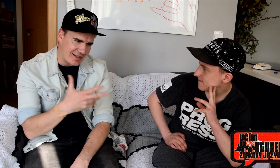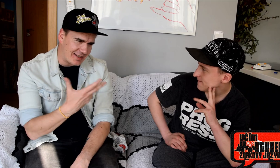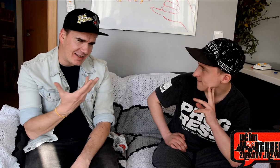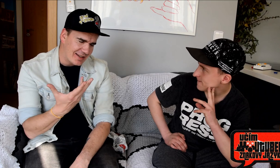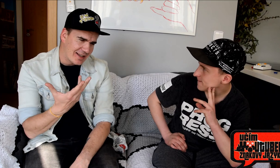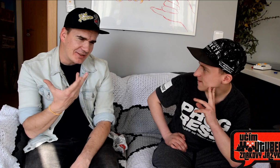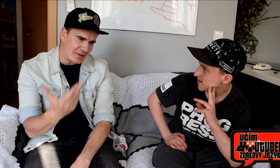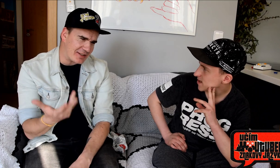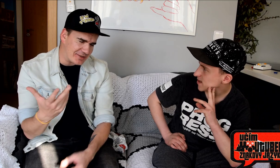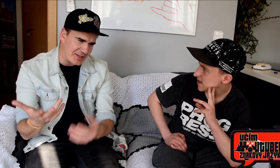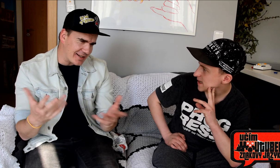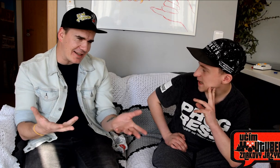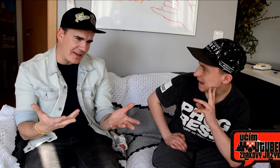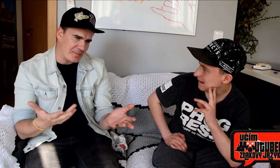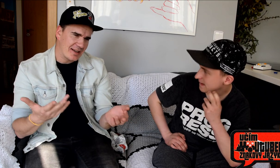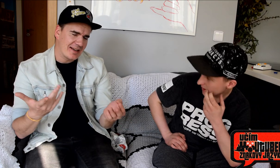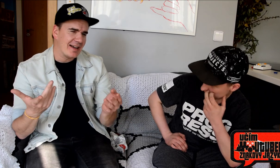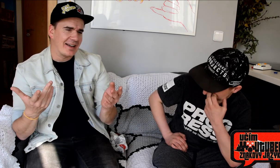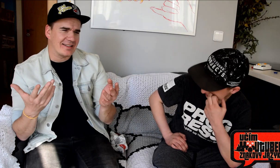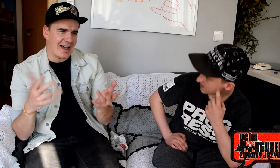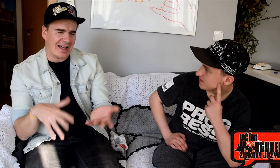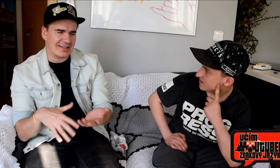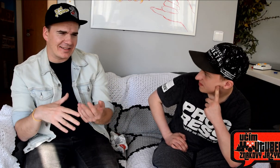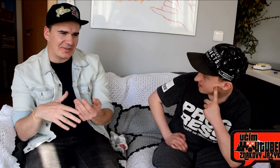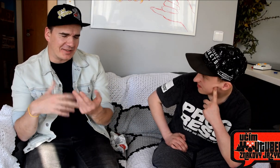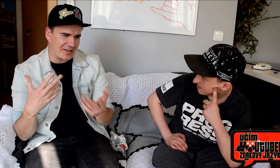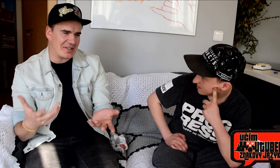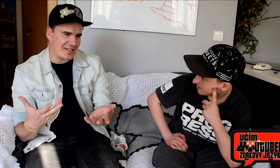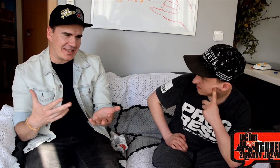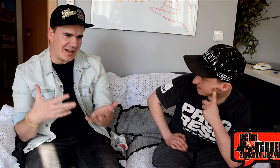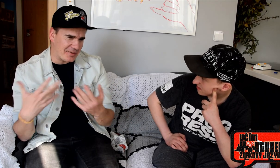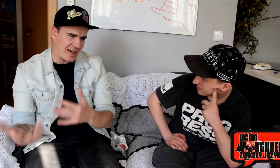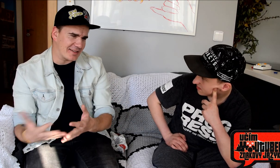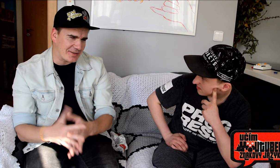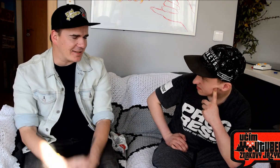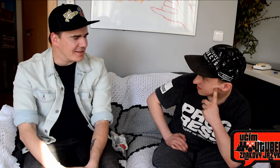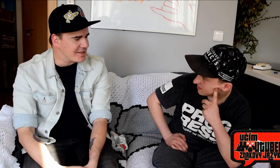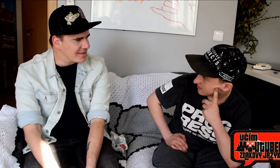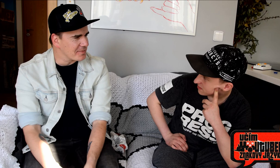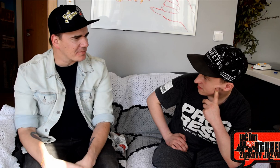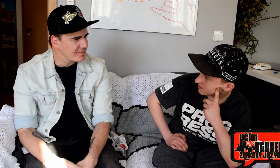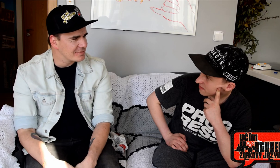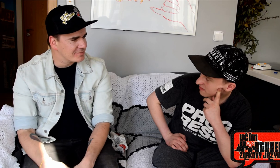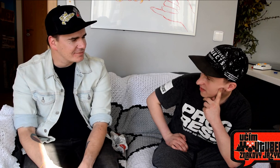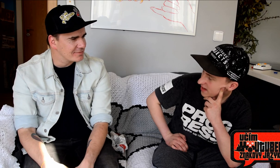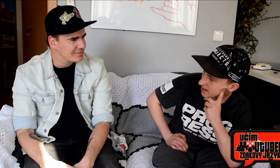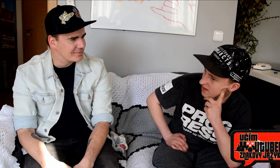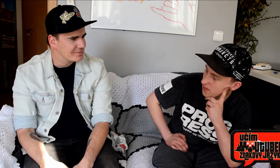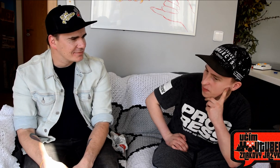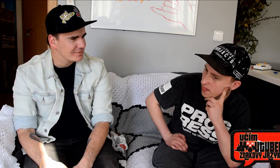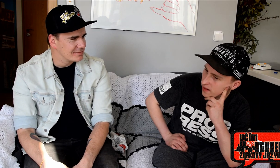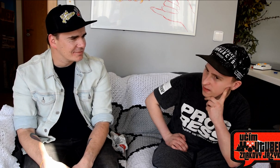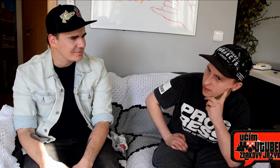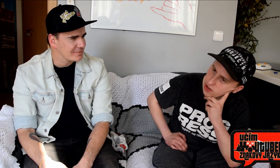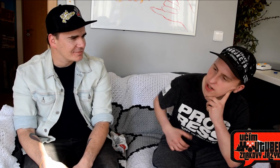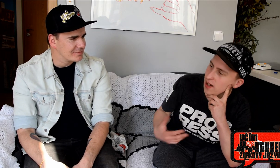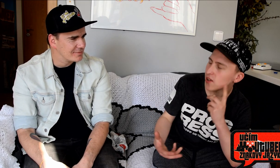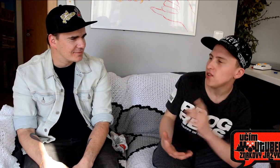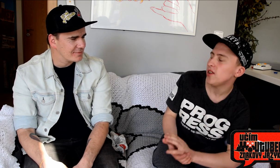i tohle stojí lidem dát do znakový řeči a ukázat to neslyšící. No, protože jelikož, když